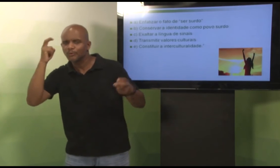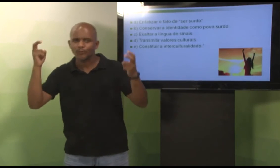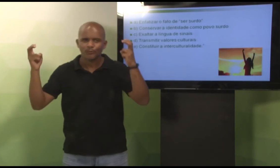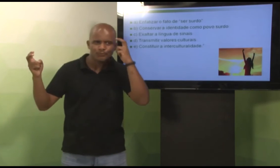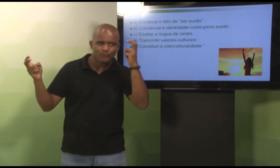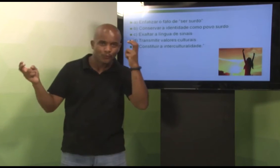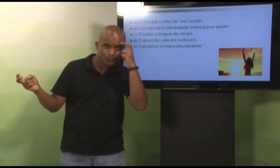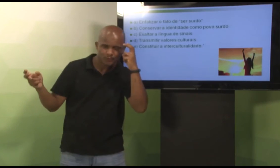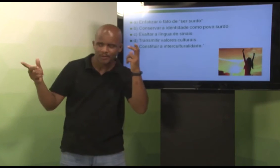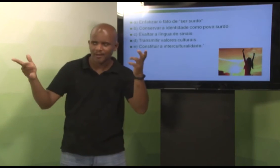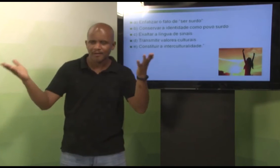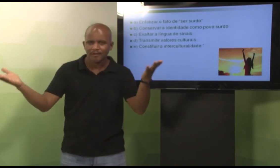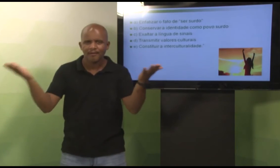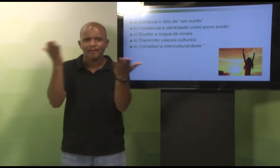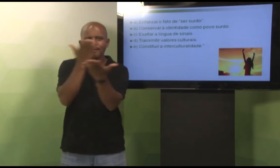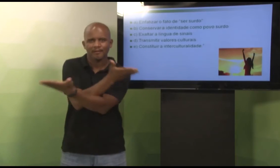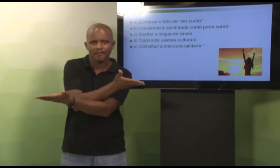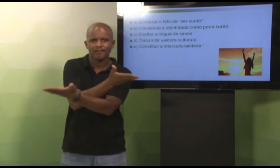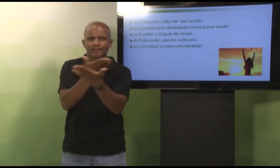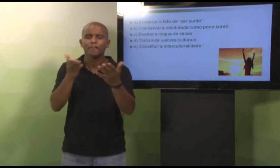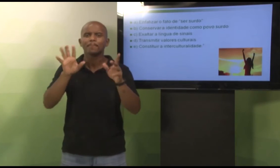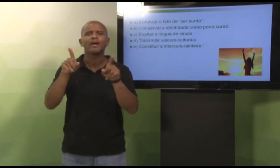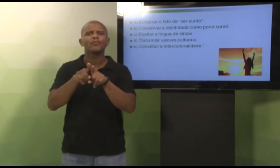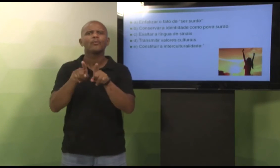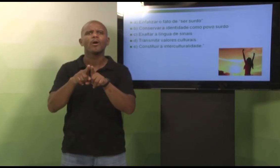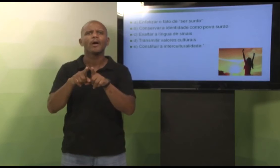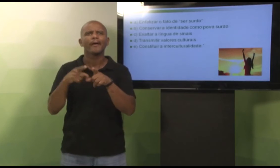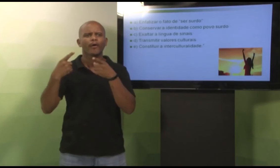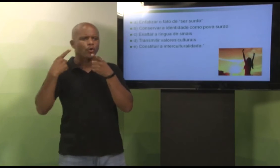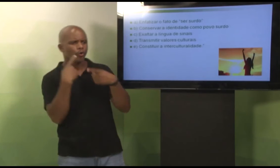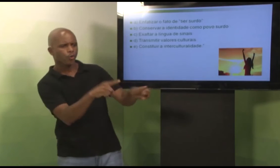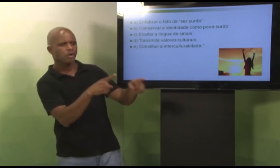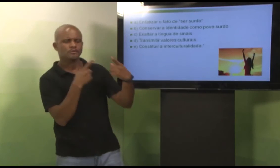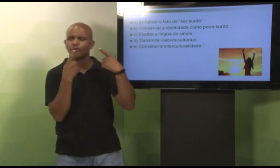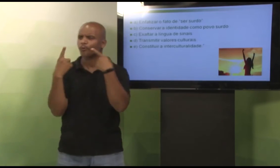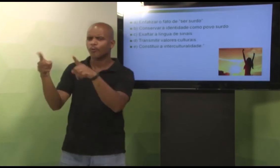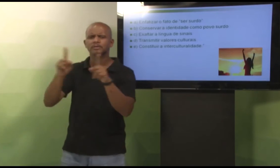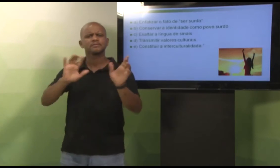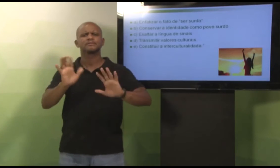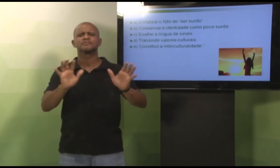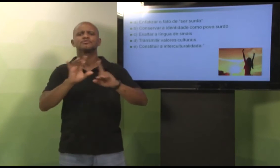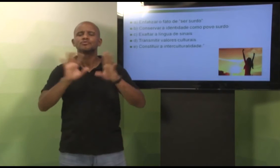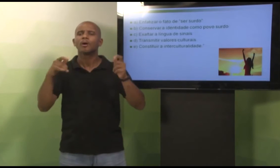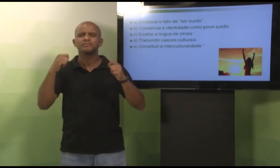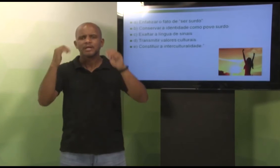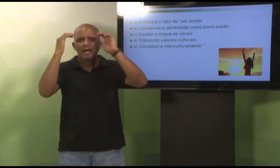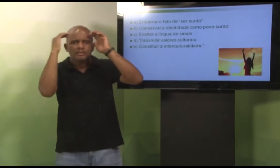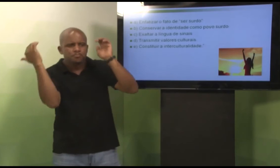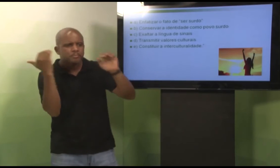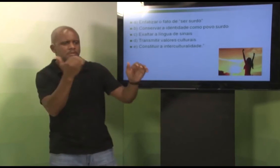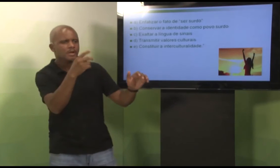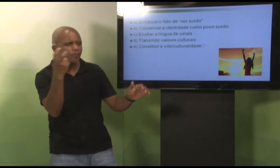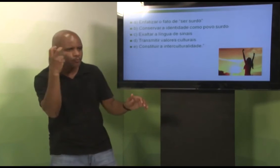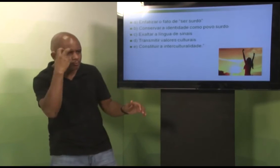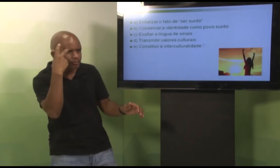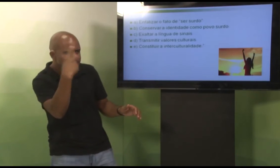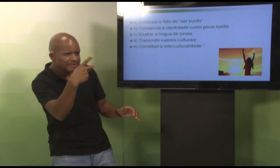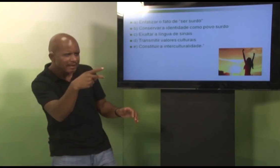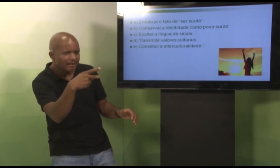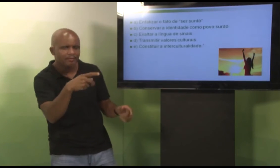são culturas diferentes, mas que se relacionam. Não são culturas opostas, não, é necessário que se